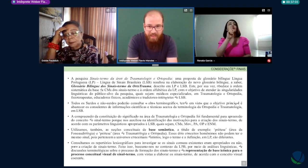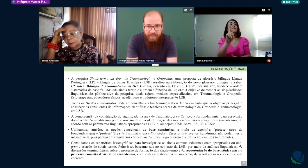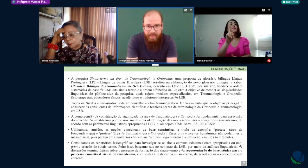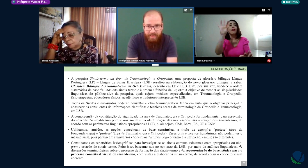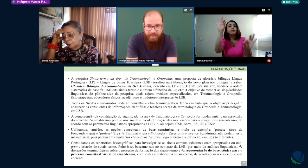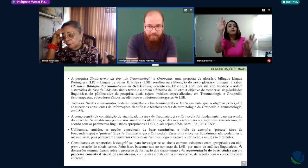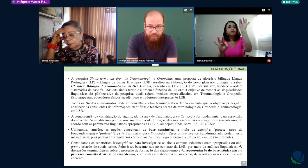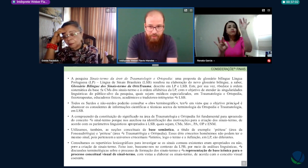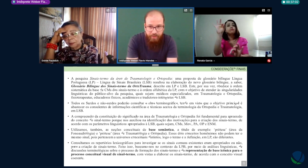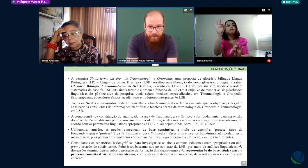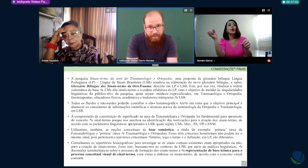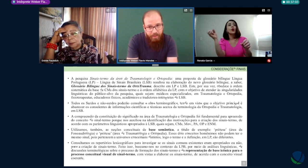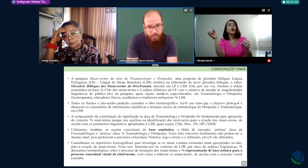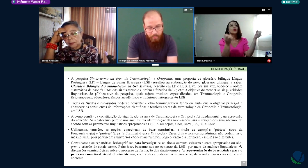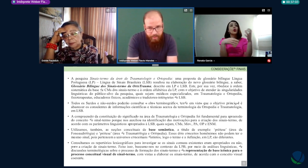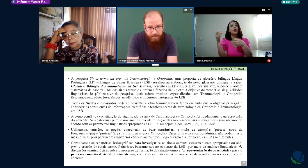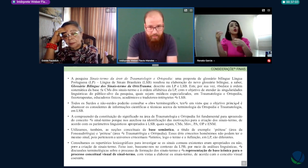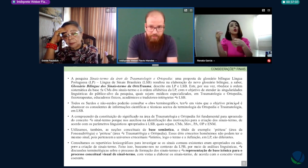ortopedia,